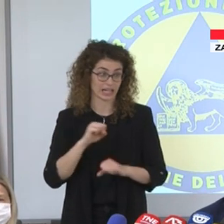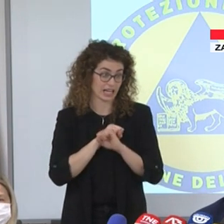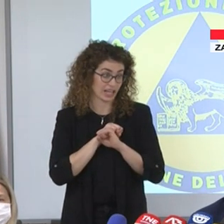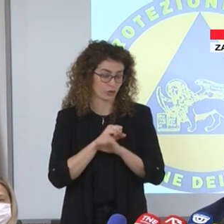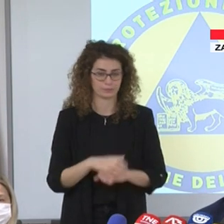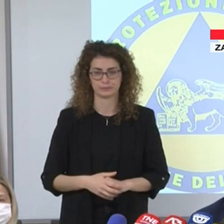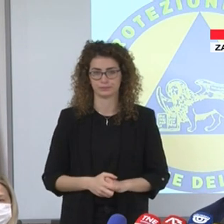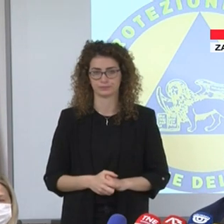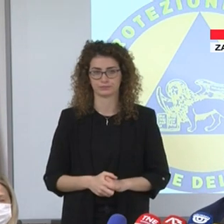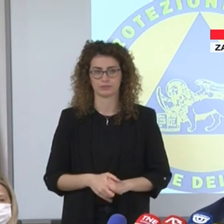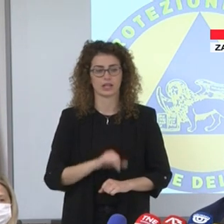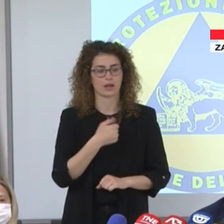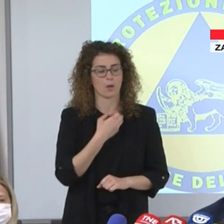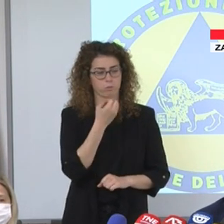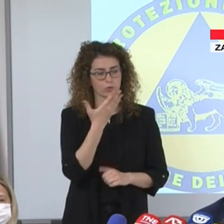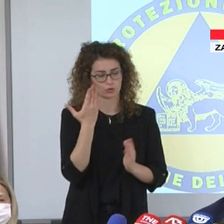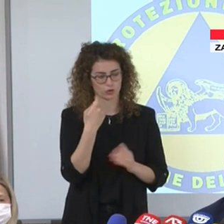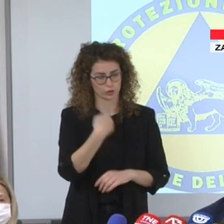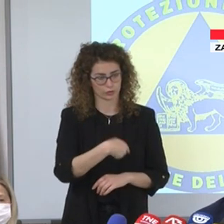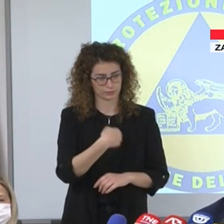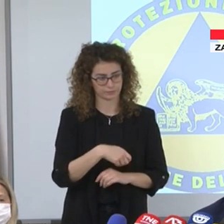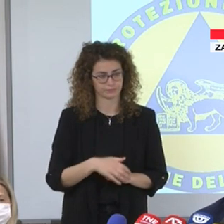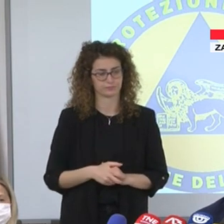Immagino. Sì, buongiorno Presidente.